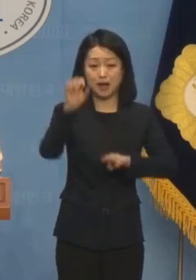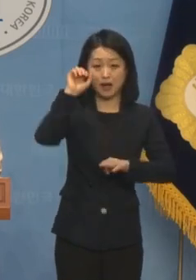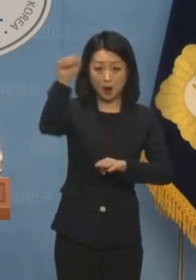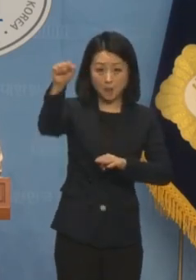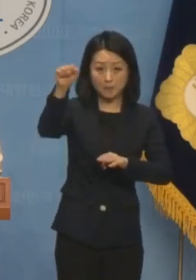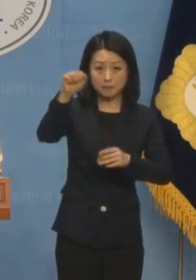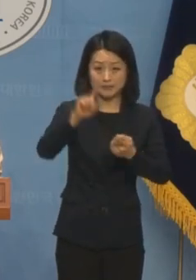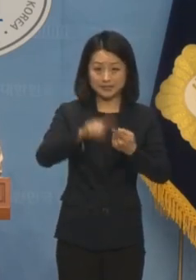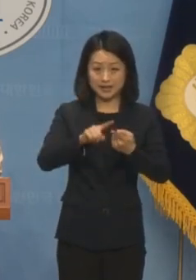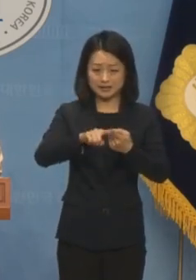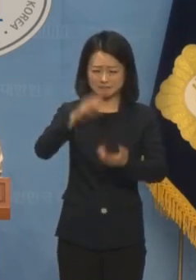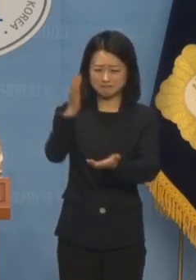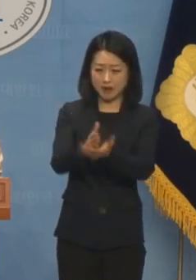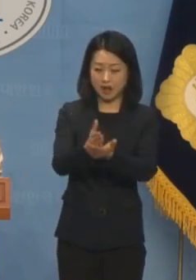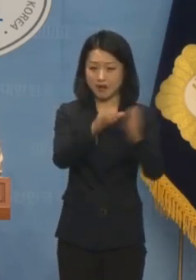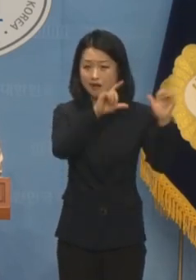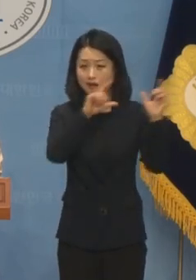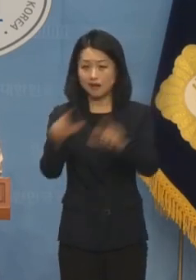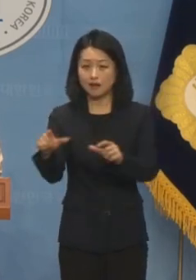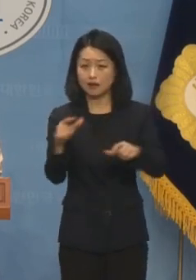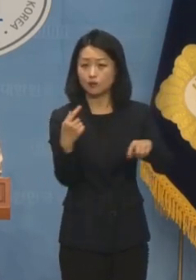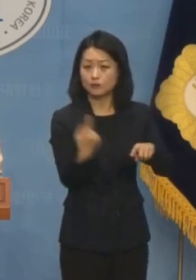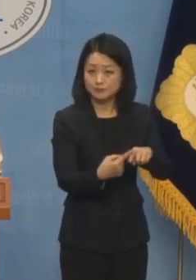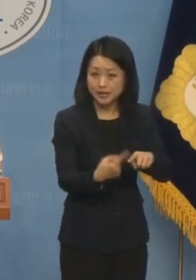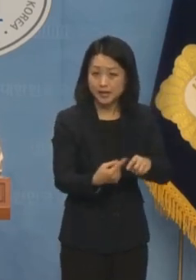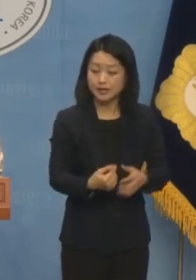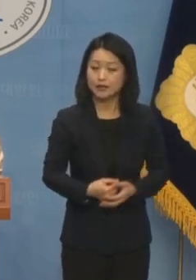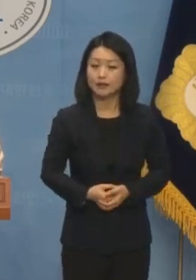파업을 무력화하려 합니다.